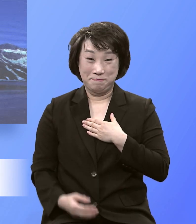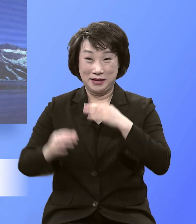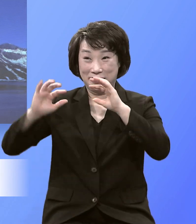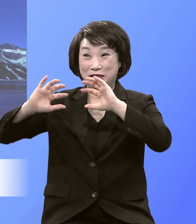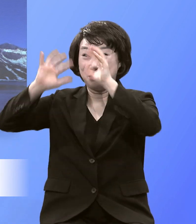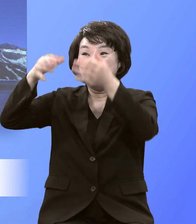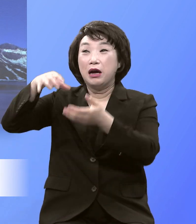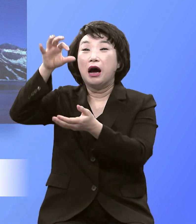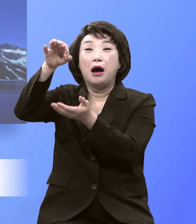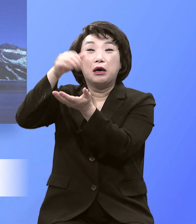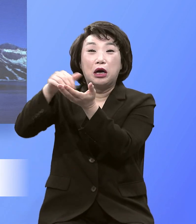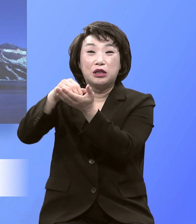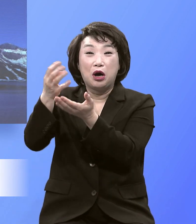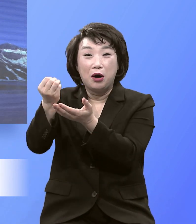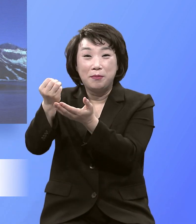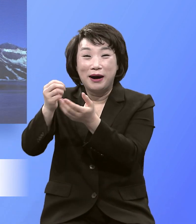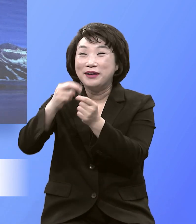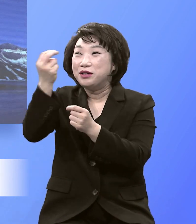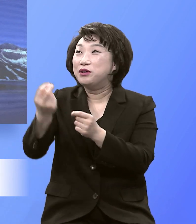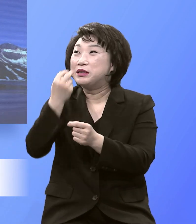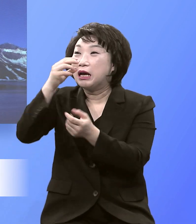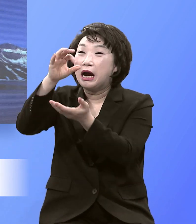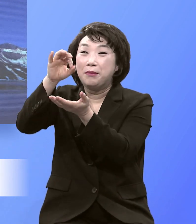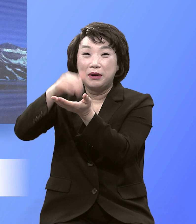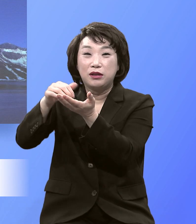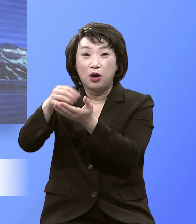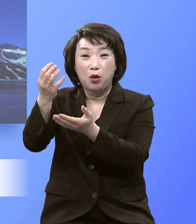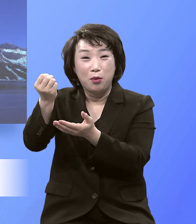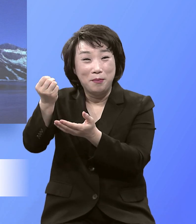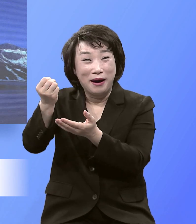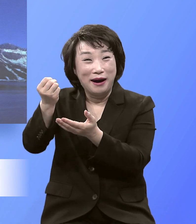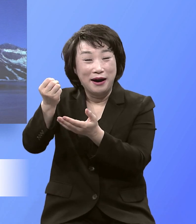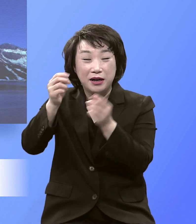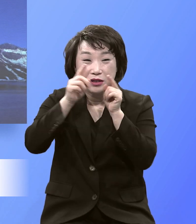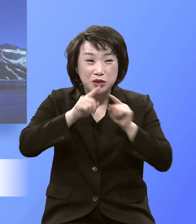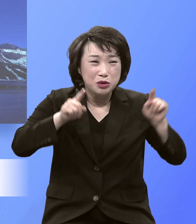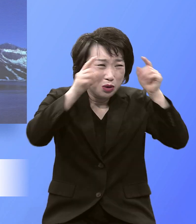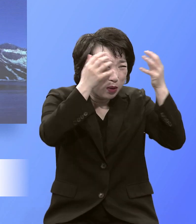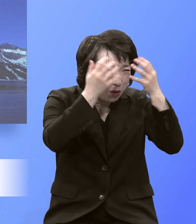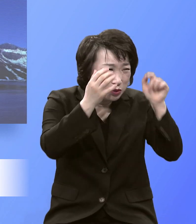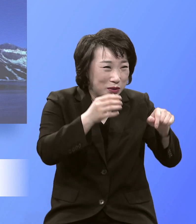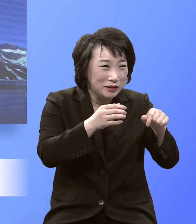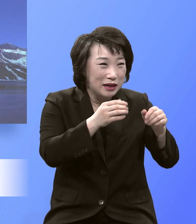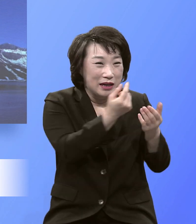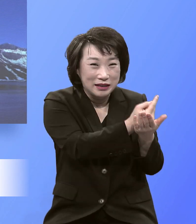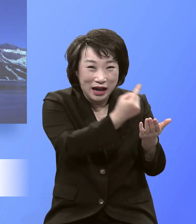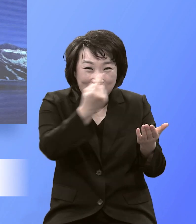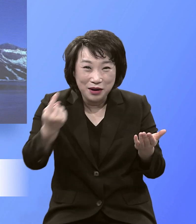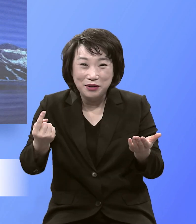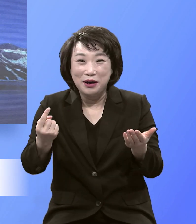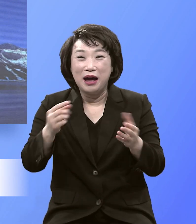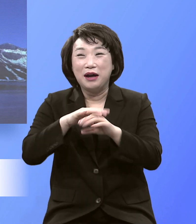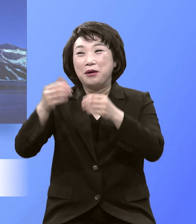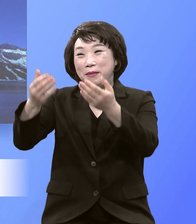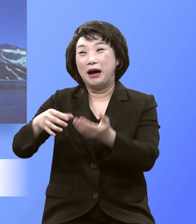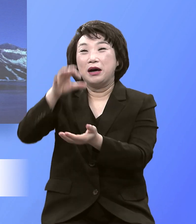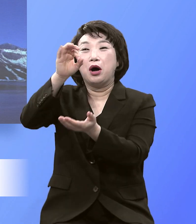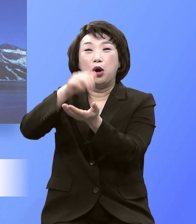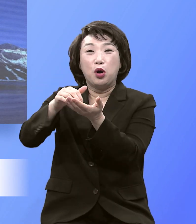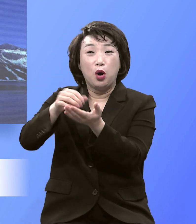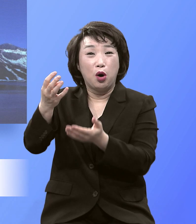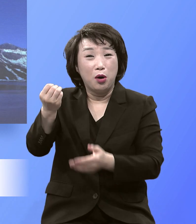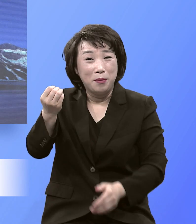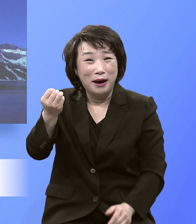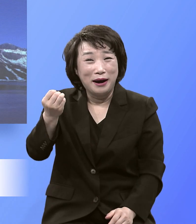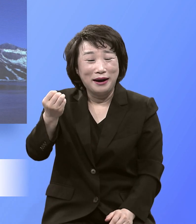천국의 값이 얼마며 영생의 값이 얼마냐? 지옥의 고통에서 해결받은 값이 얼마냐?